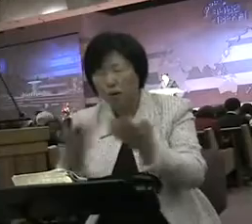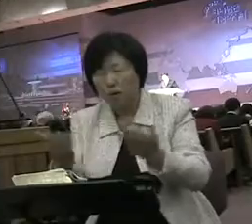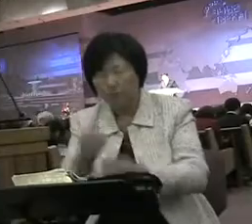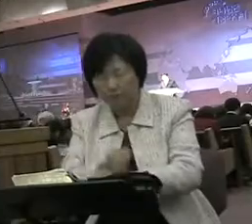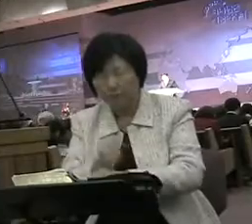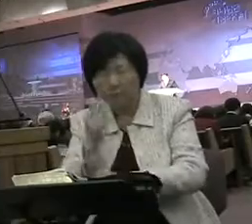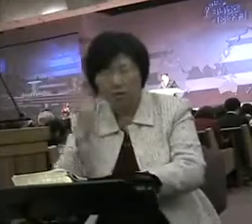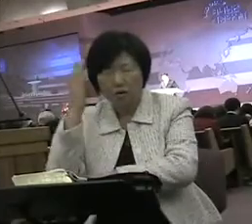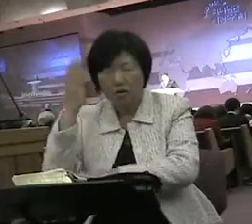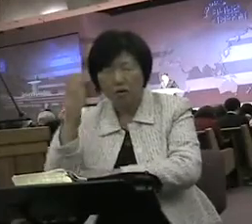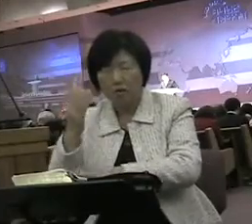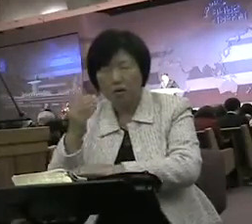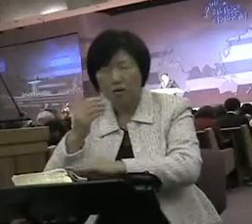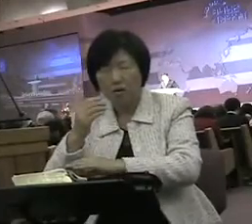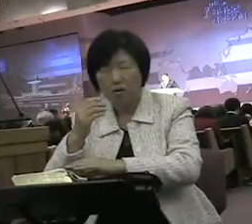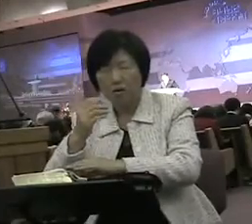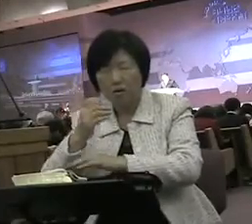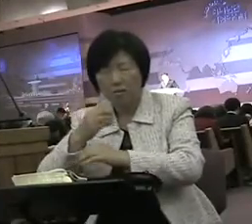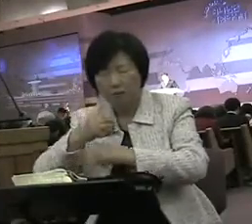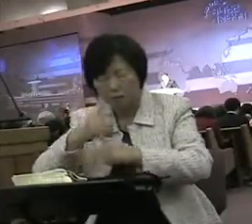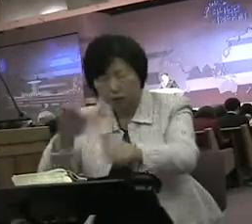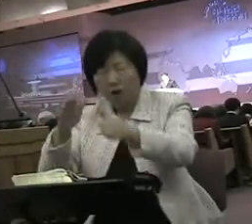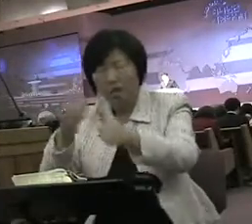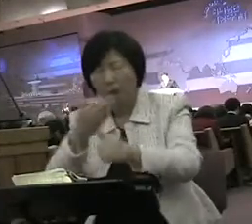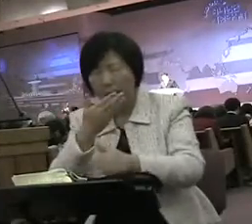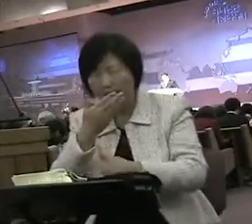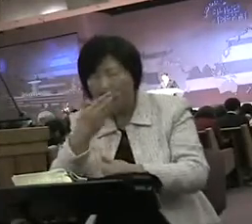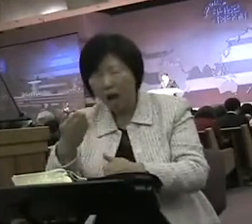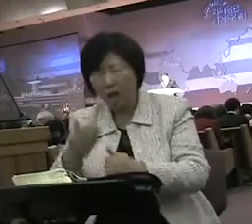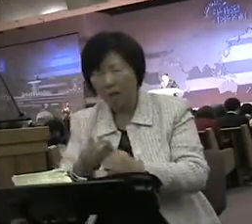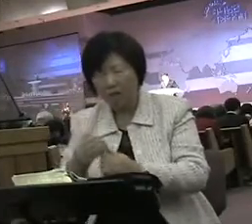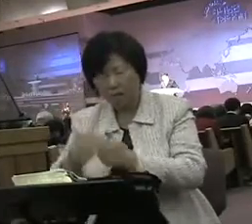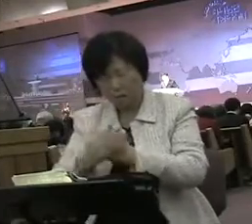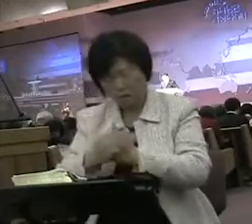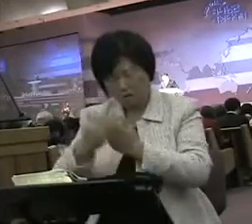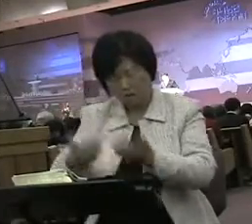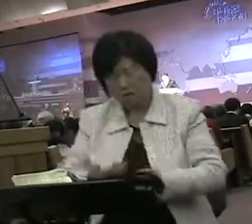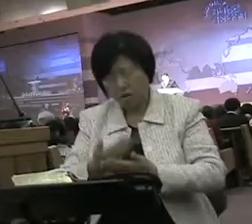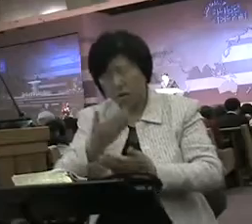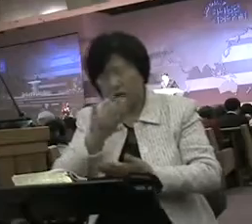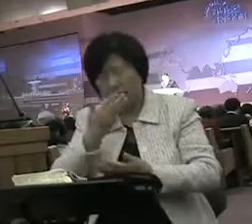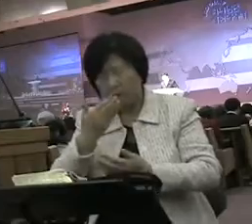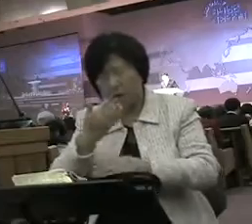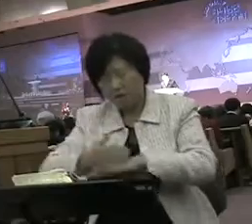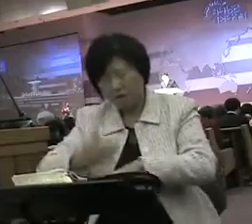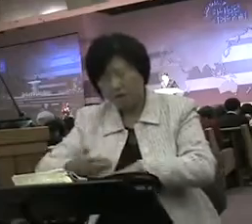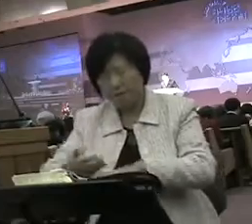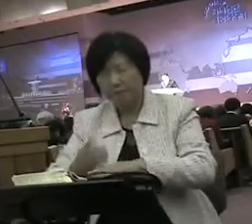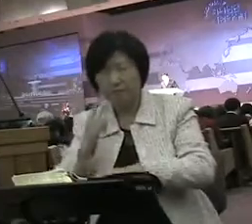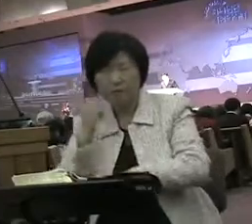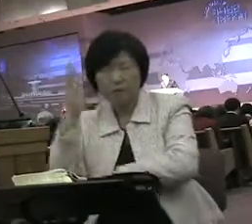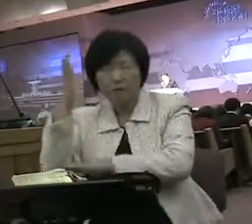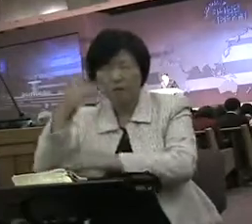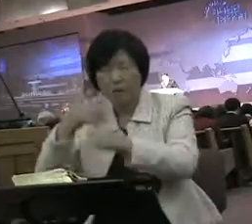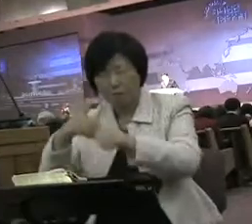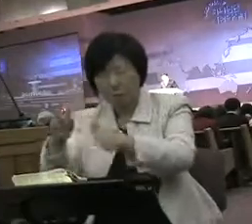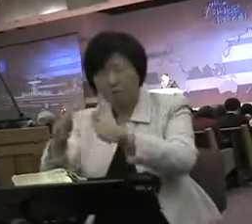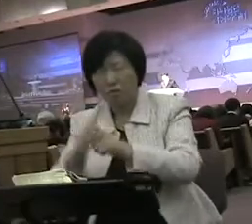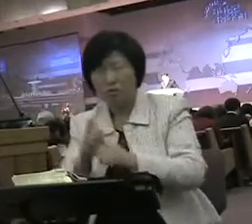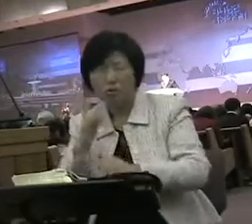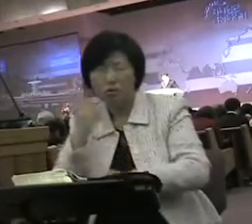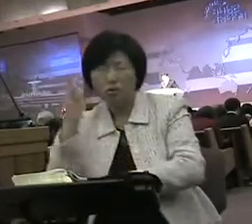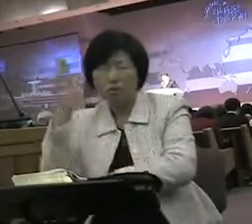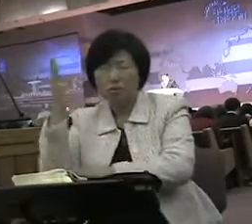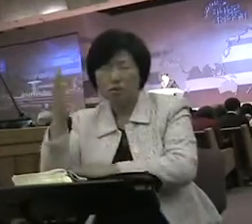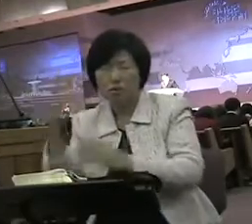이 영광스러운 파송이 가능할 수 있도록 도와주셔서 감사합니다. 하나님이 영광스러운 파송이